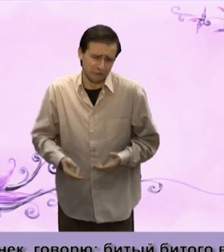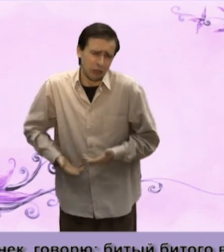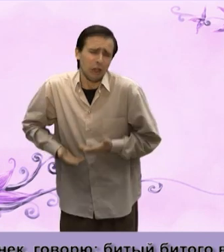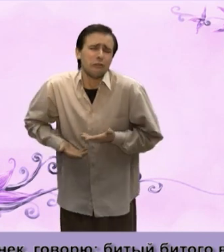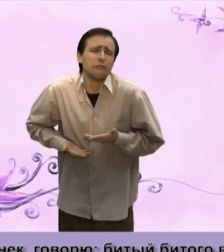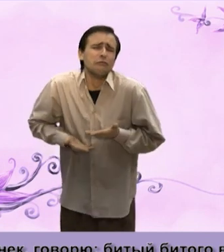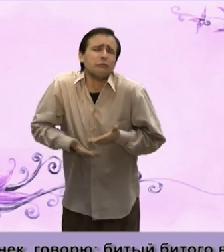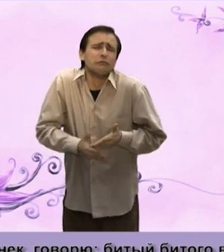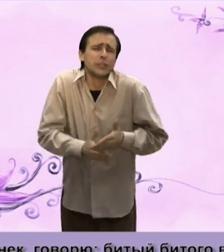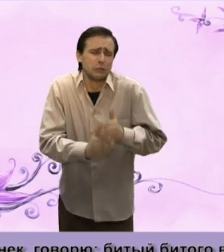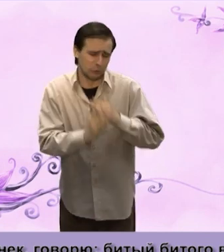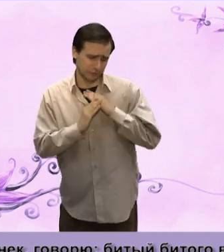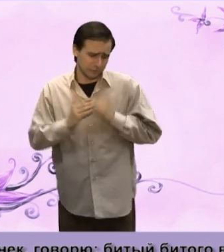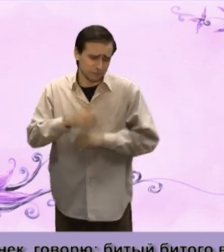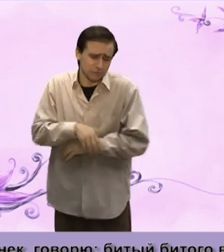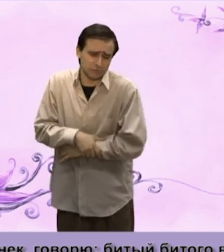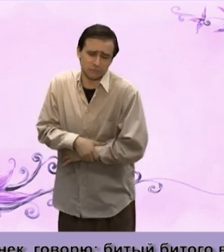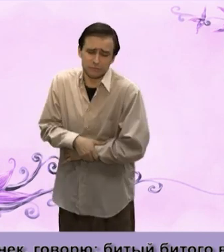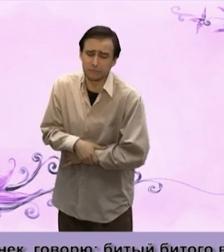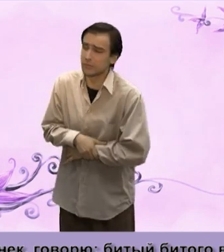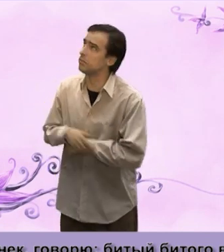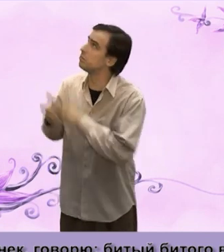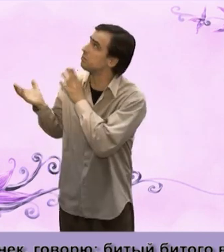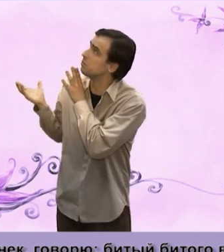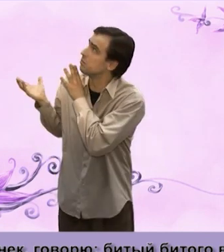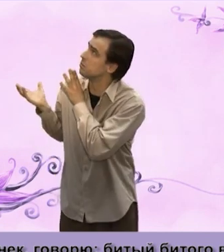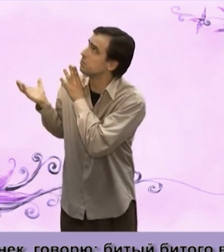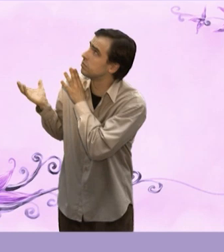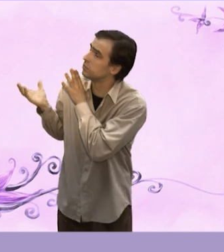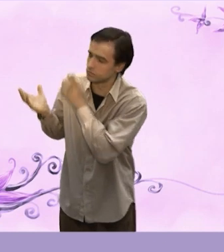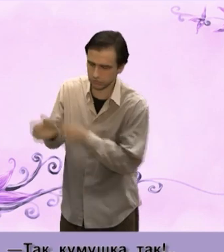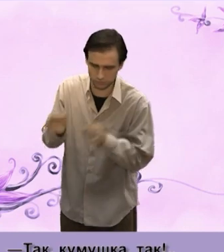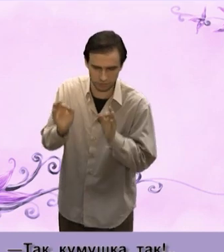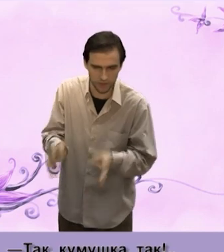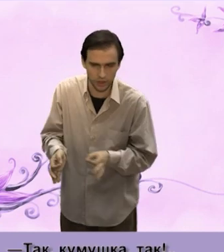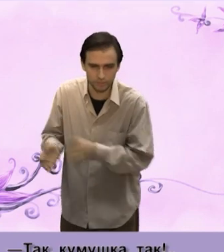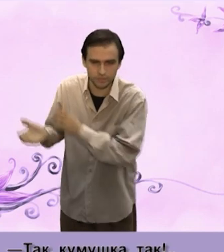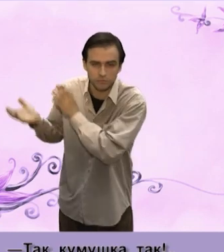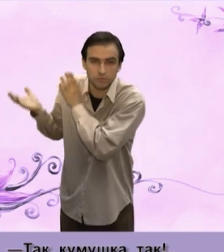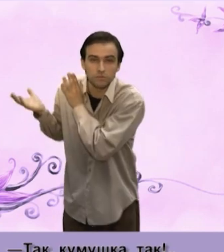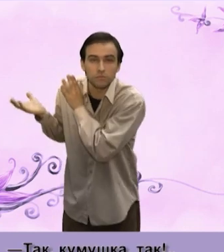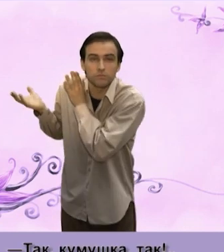битого везет». «Так, кумушка, так.